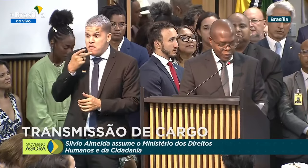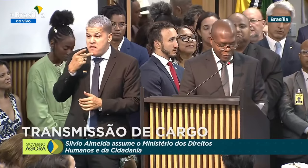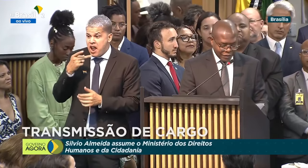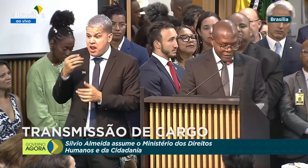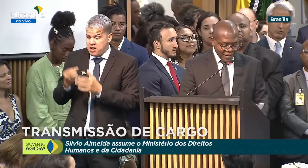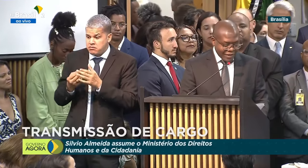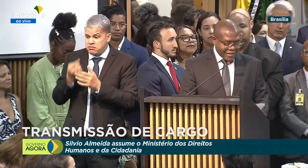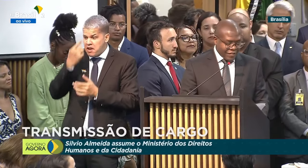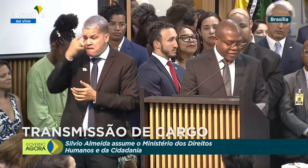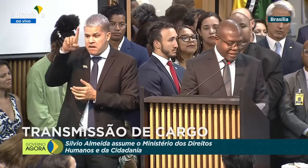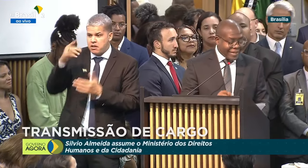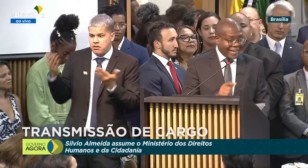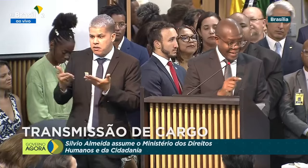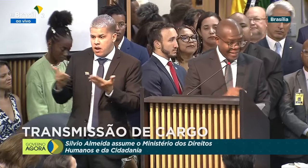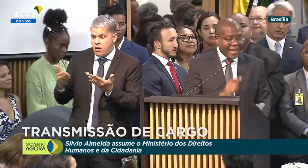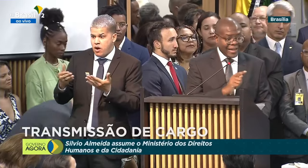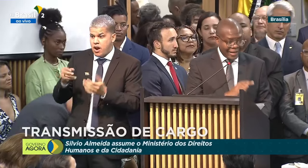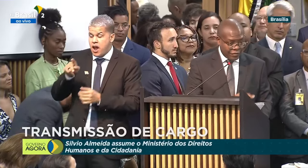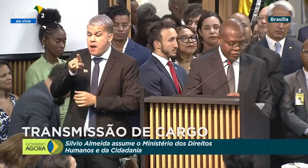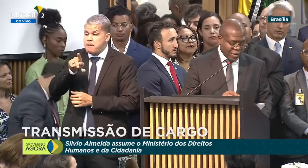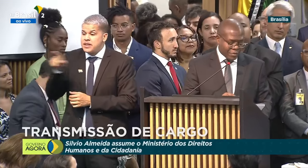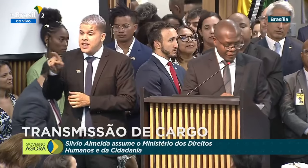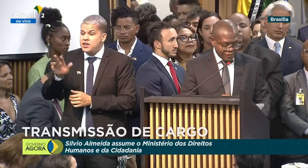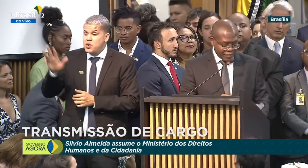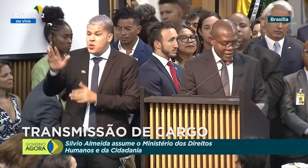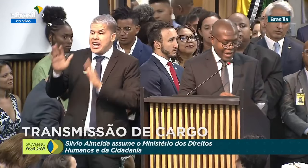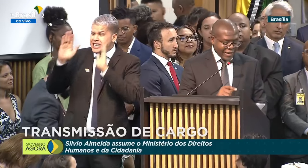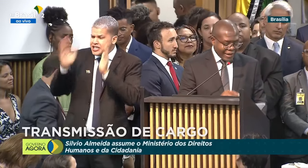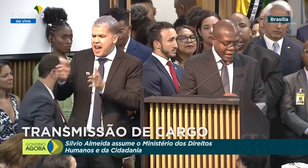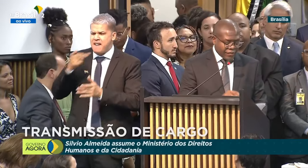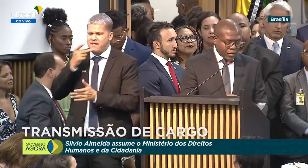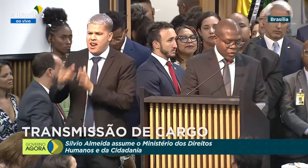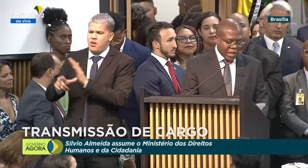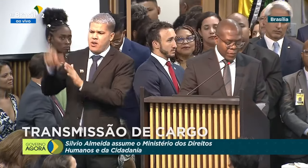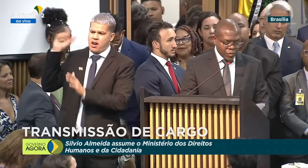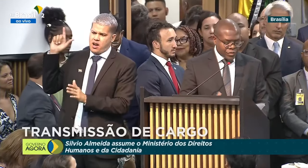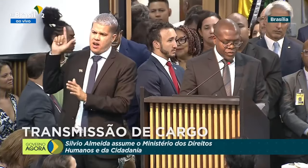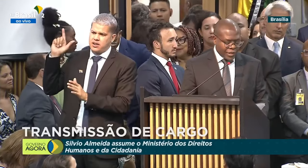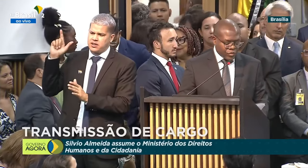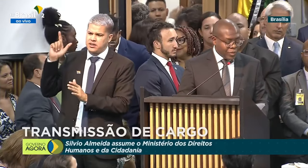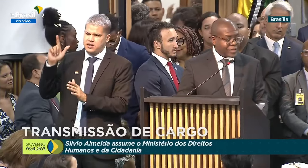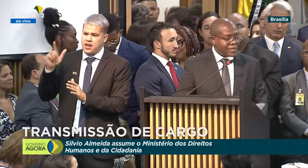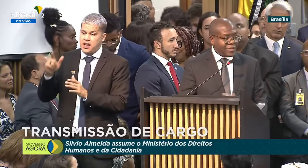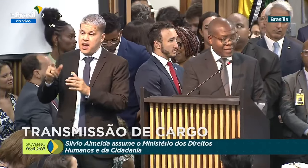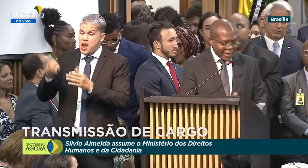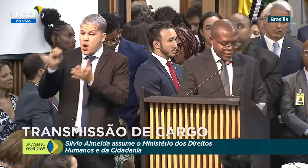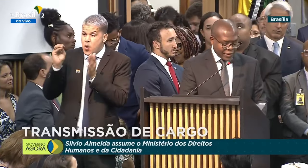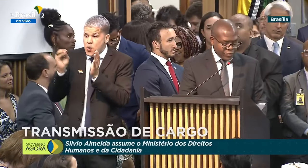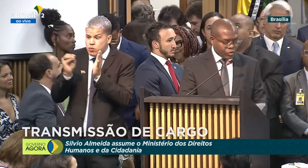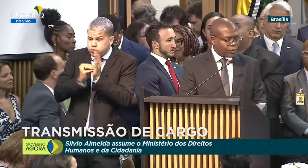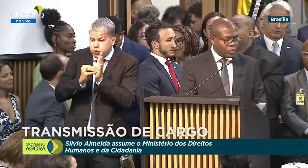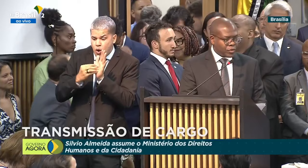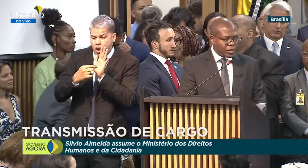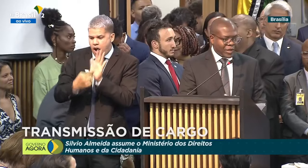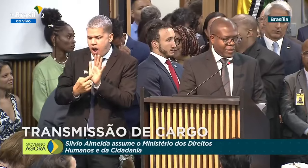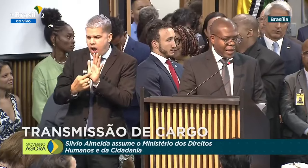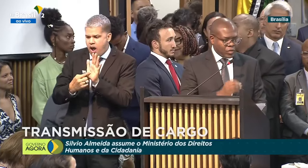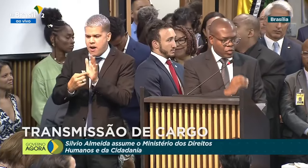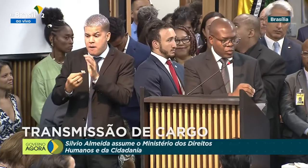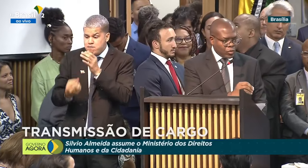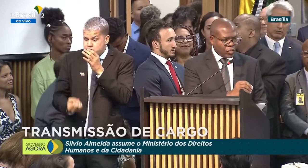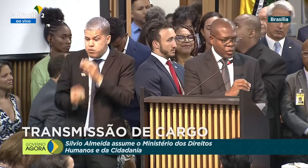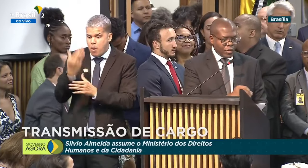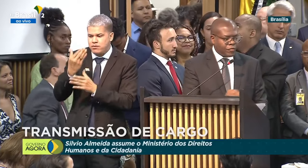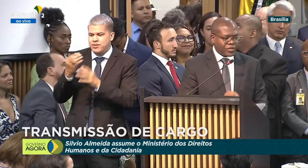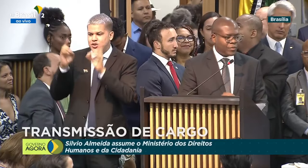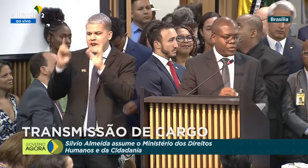por isso ponte própria deve ser aquela a reforma aquela que vai colocar promoção de direitos humanos e as entregas de serviços públicos de qualidade